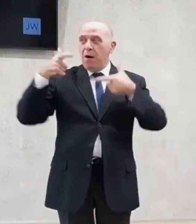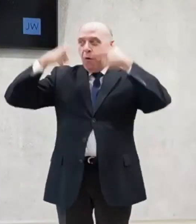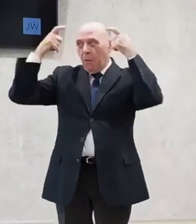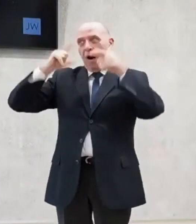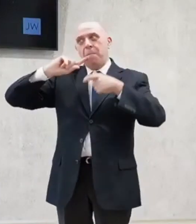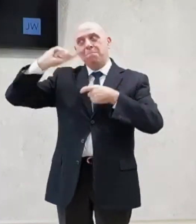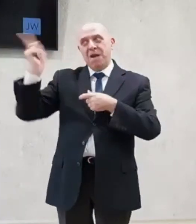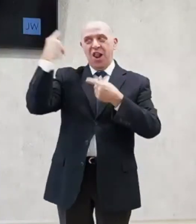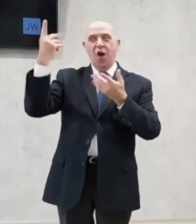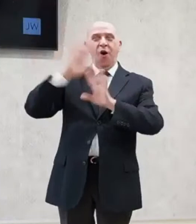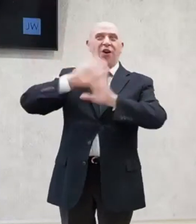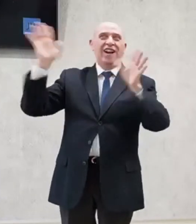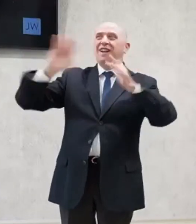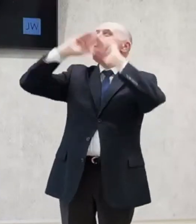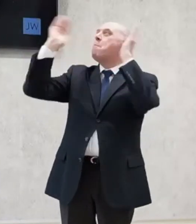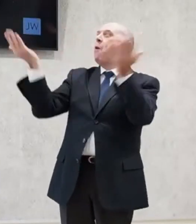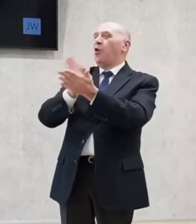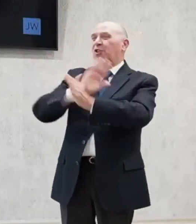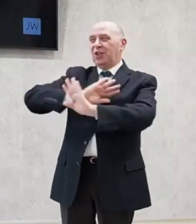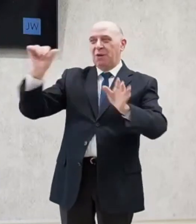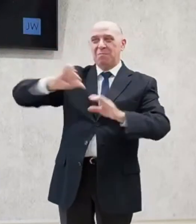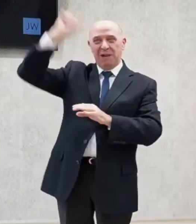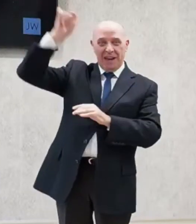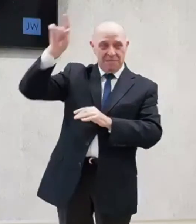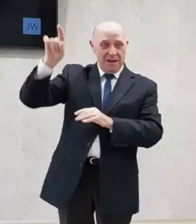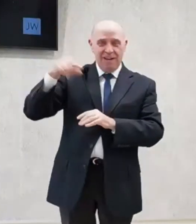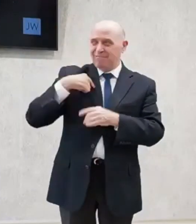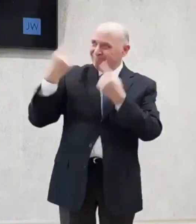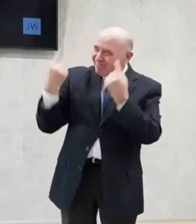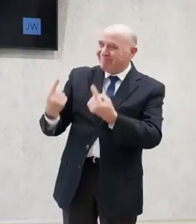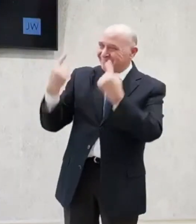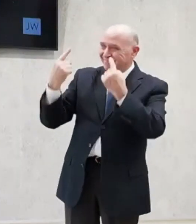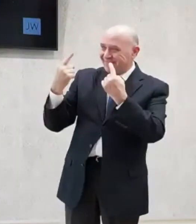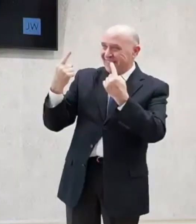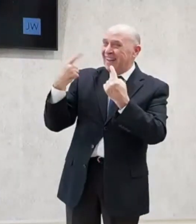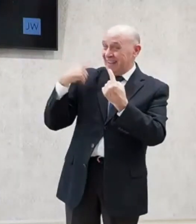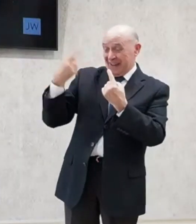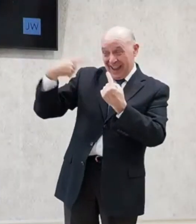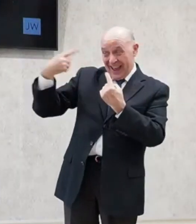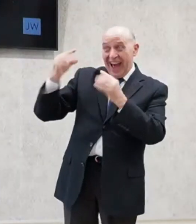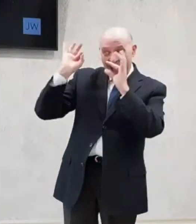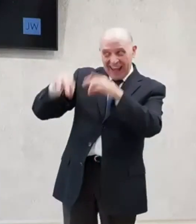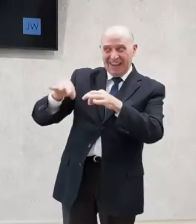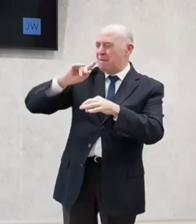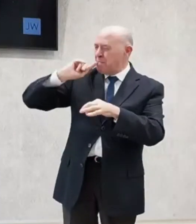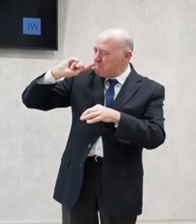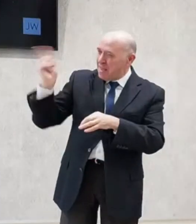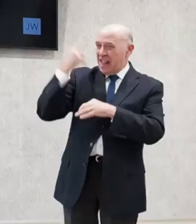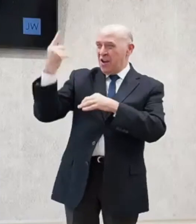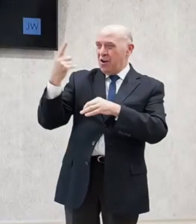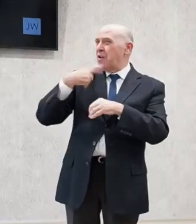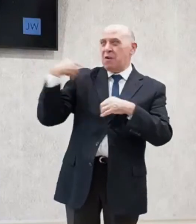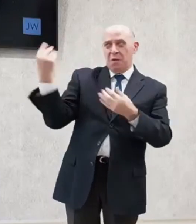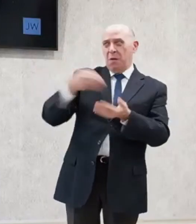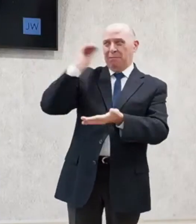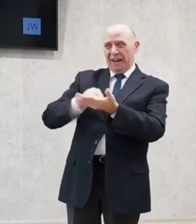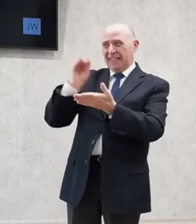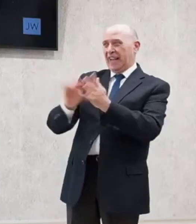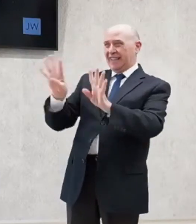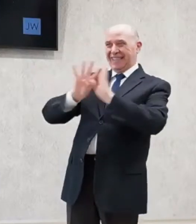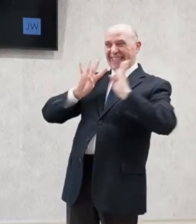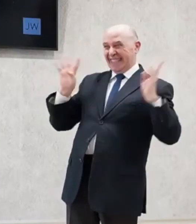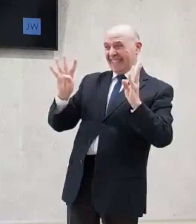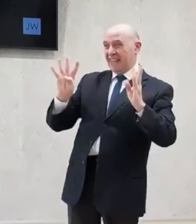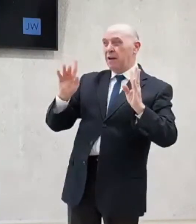Ti aspettiamo il meglio dovrà arrivare e ci saremo anche noi sì tutti noi in quel nuovo mondo